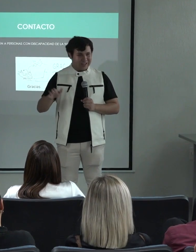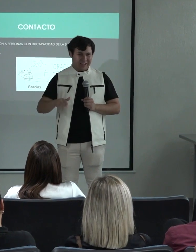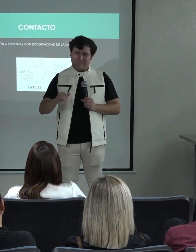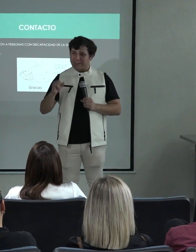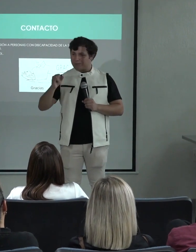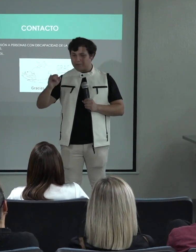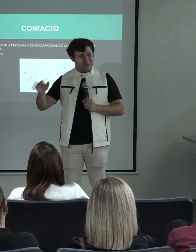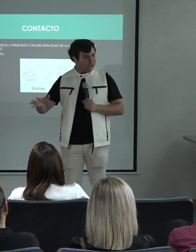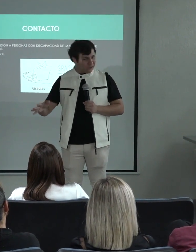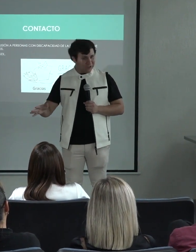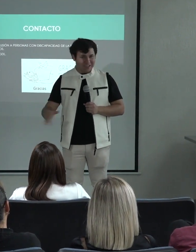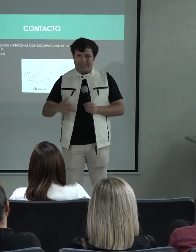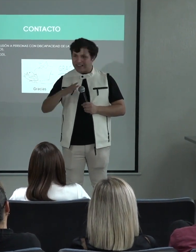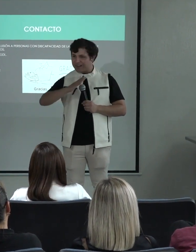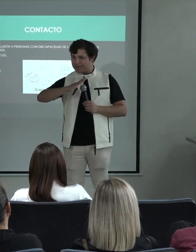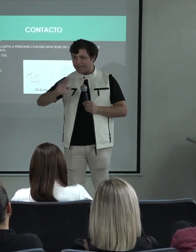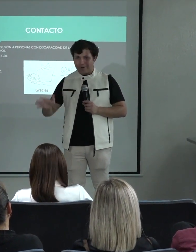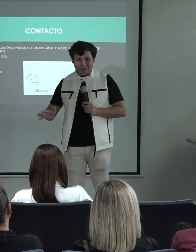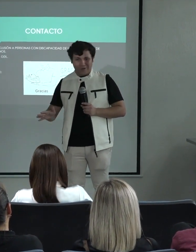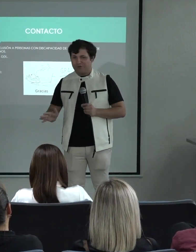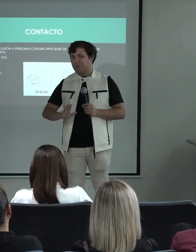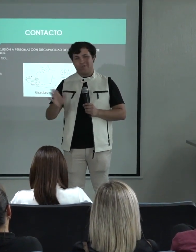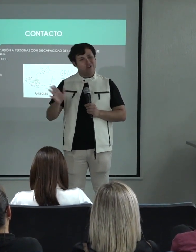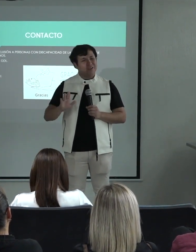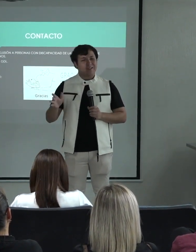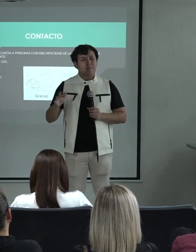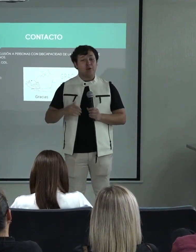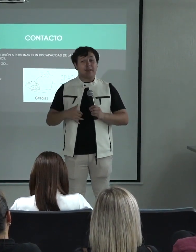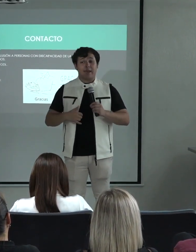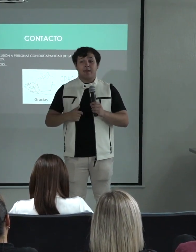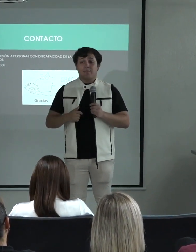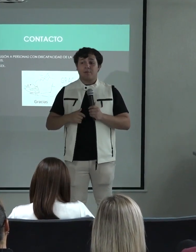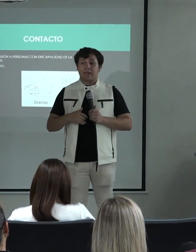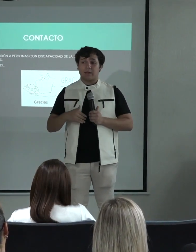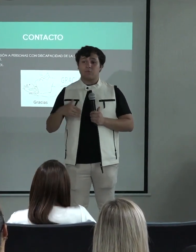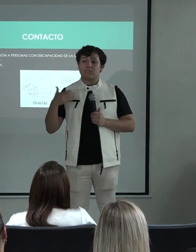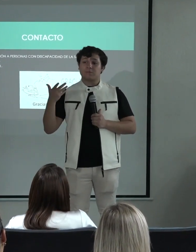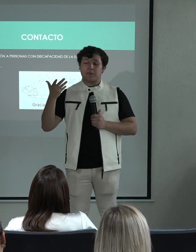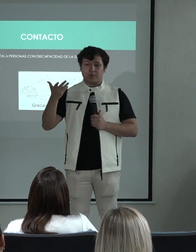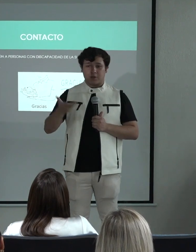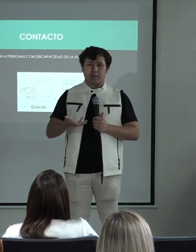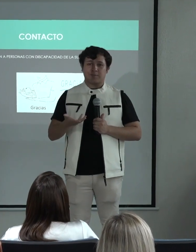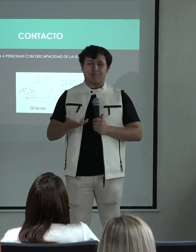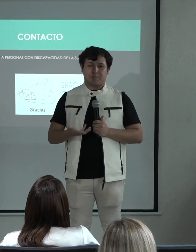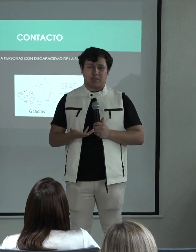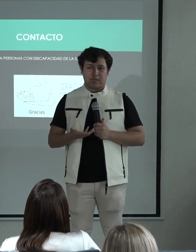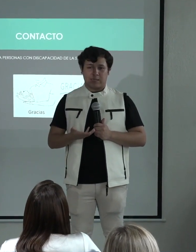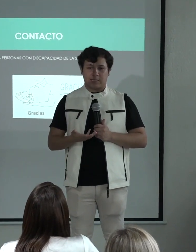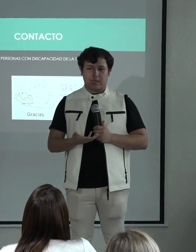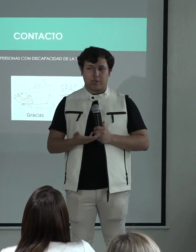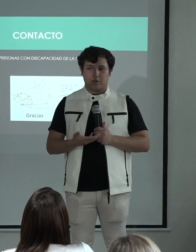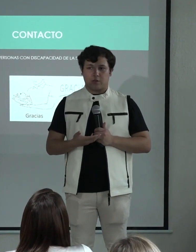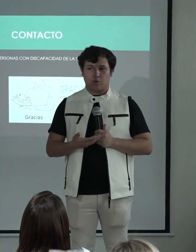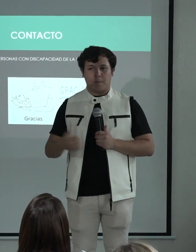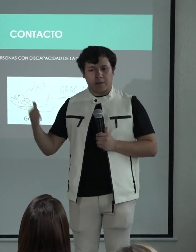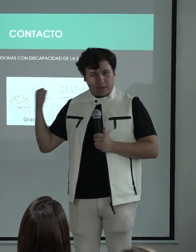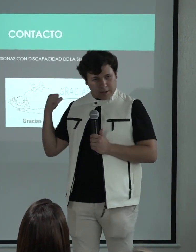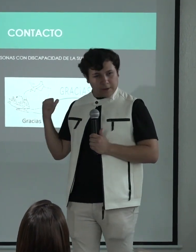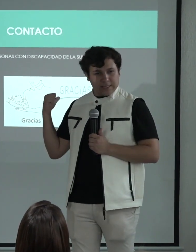en Facebook no, Instagram tampoco, no. ¿Por qué? Porque hay muchas personas que dicen, yo aprendí lengua de